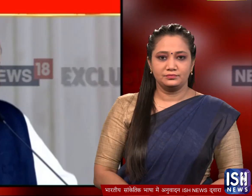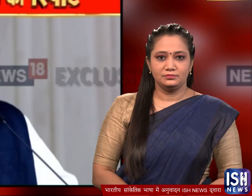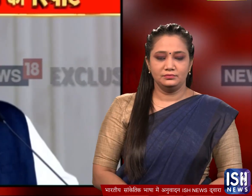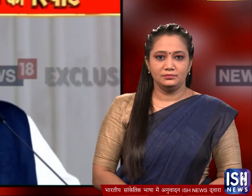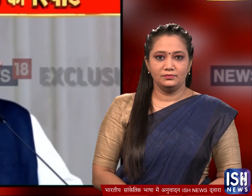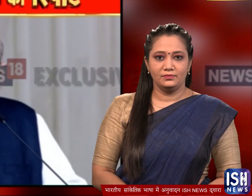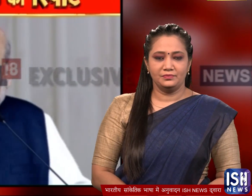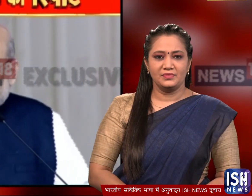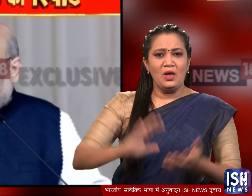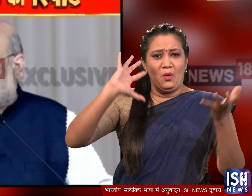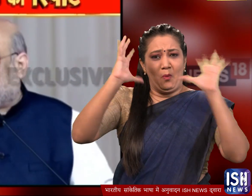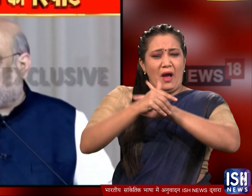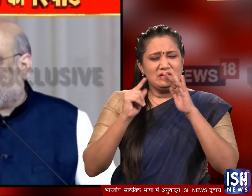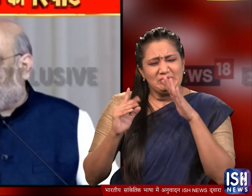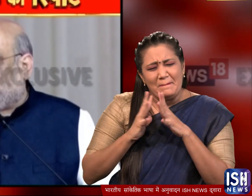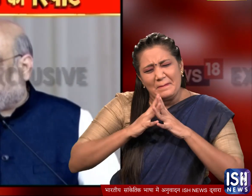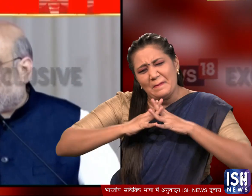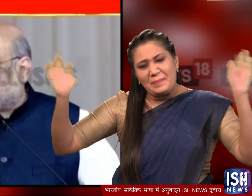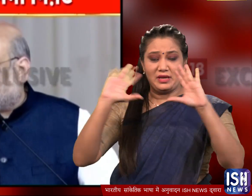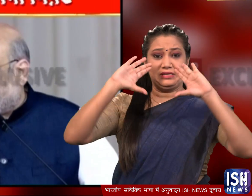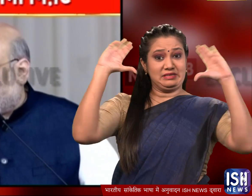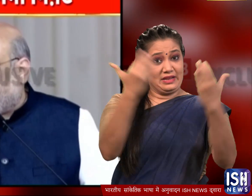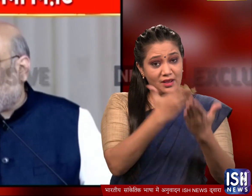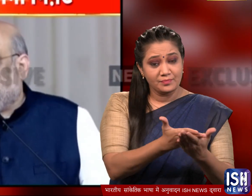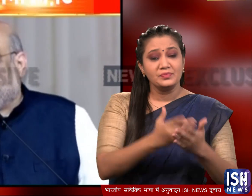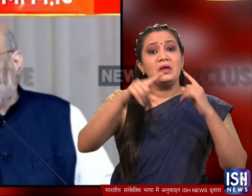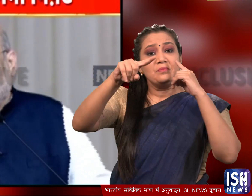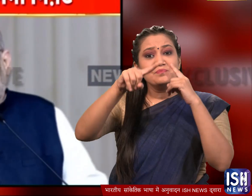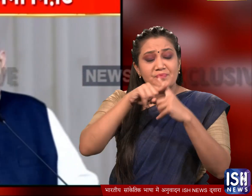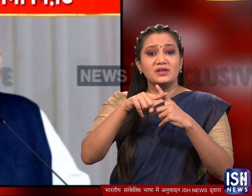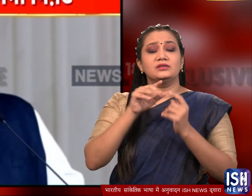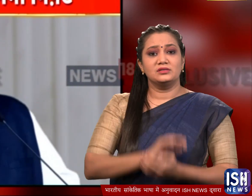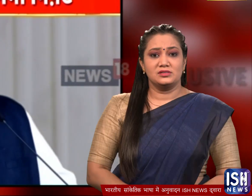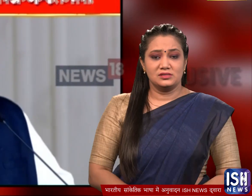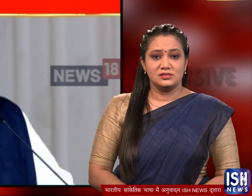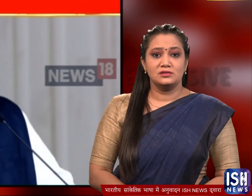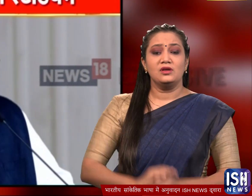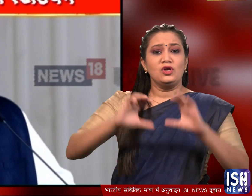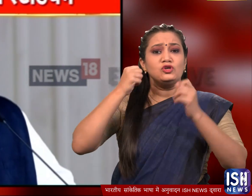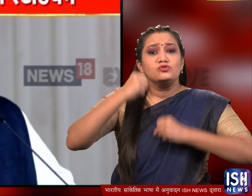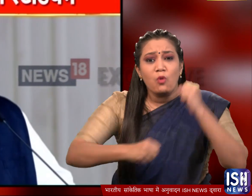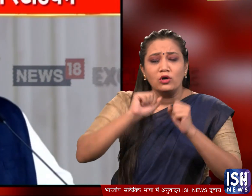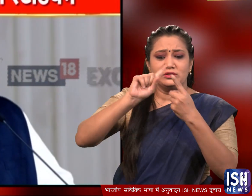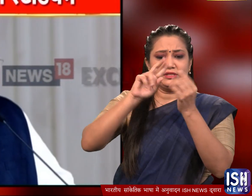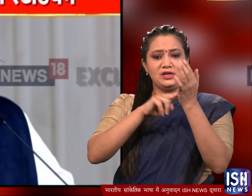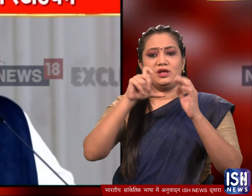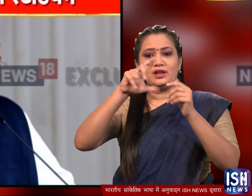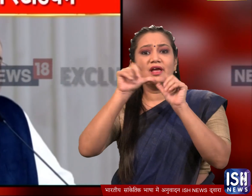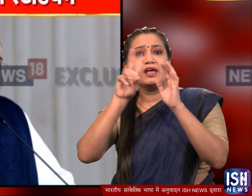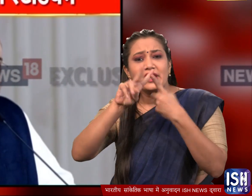न केवल दुनिया का सबसे बड़ा क्रिकेट स्टेडियम है, दुनिया का सबसे बड़ा